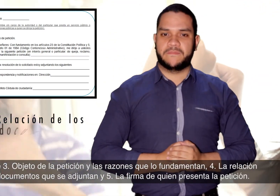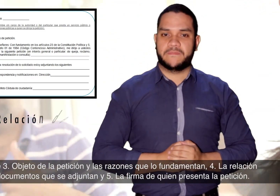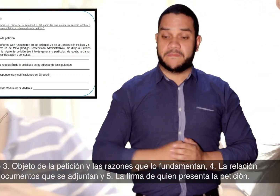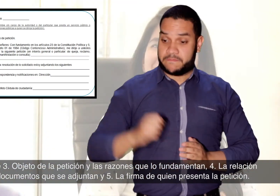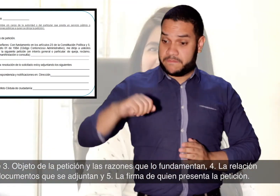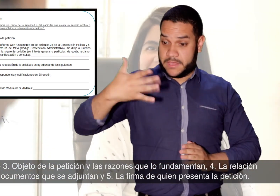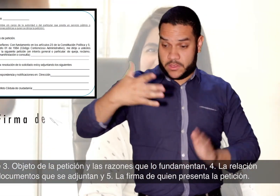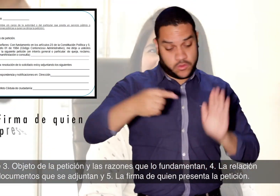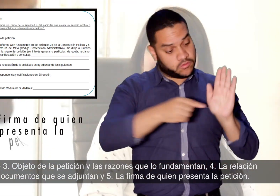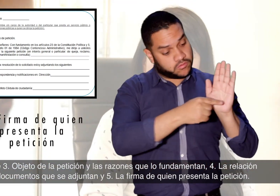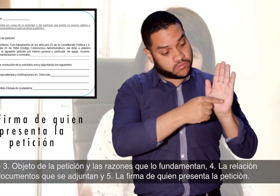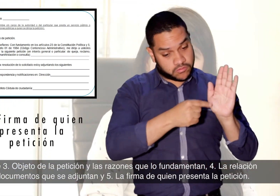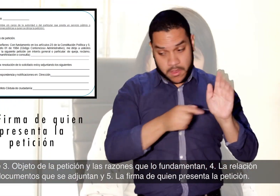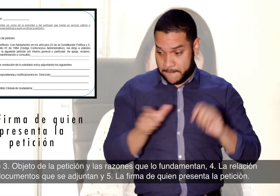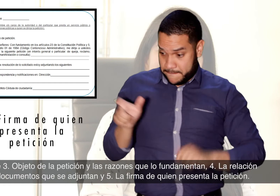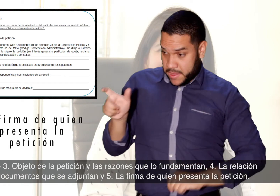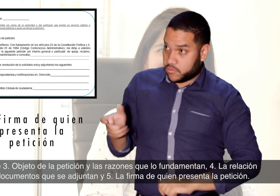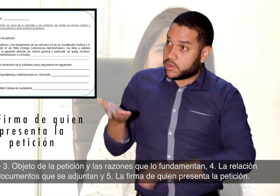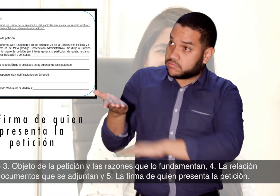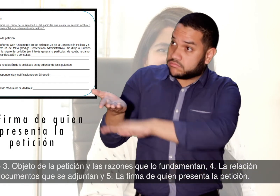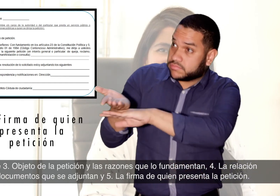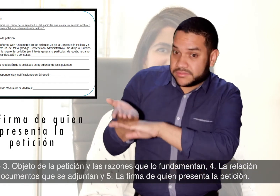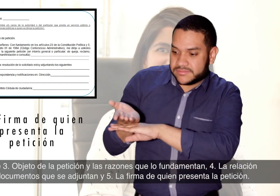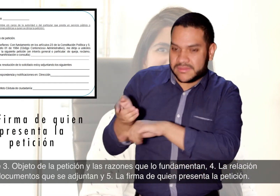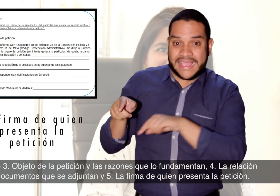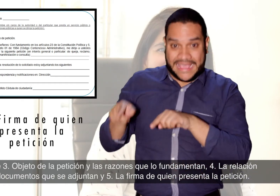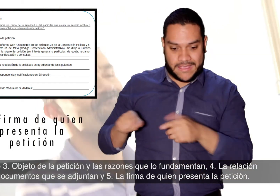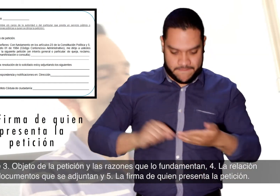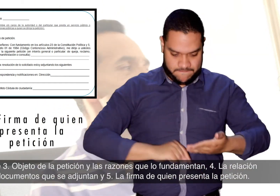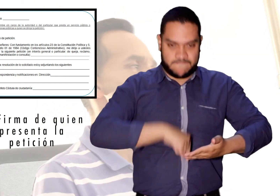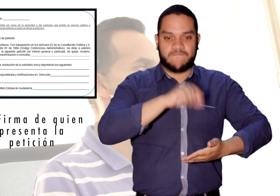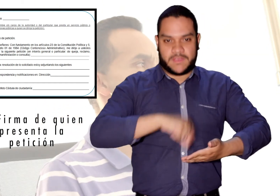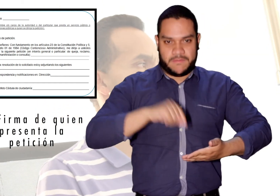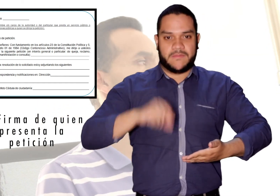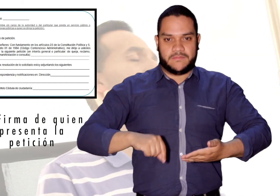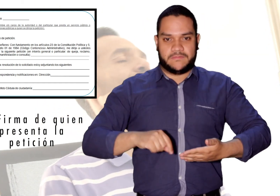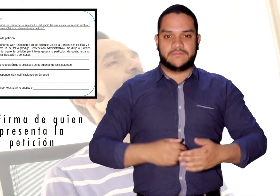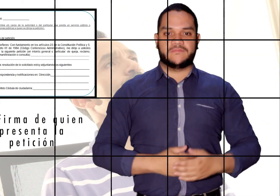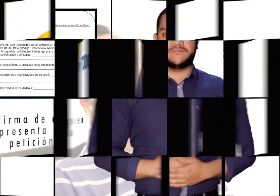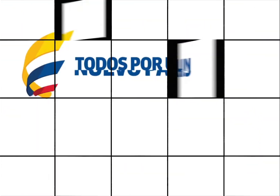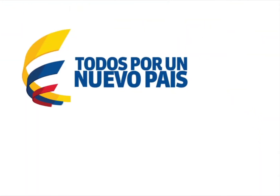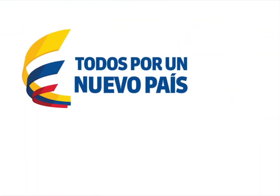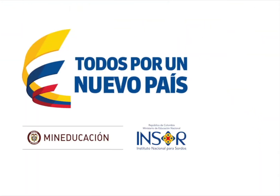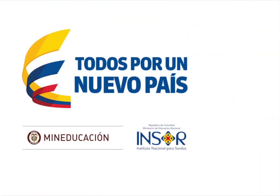otros. Y 5. La firma de quien presenta la petición.